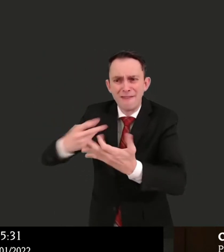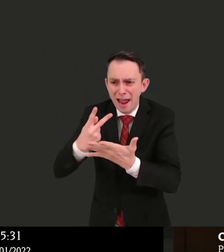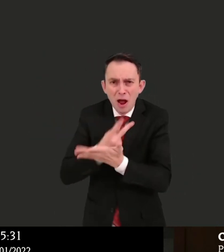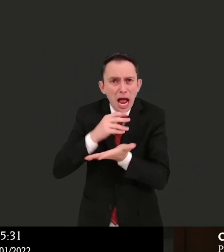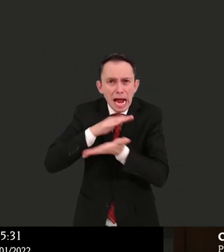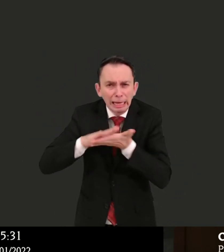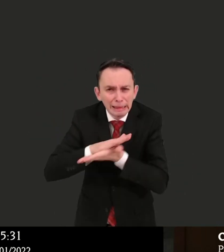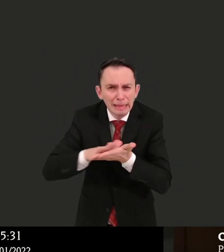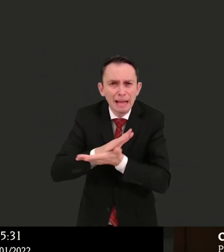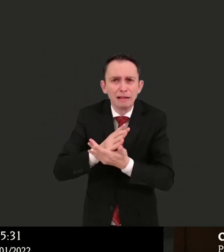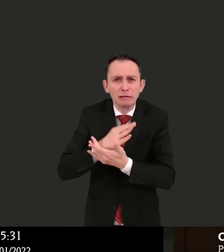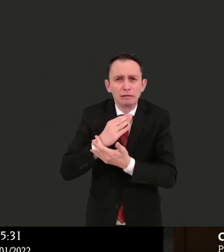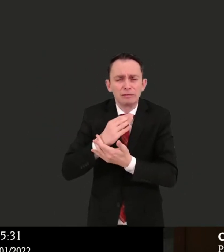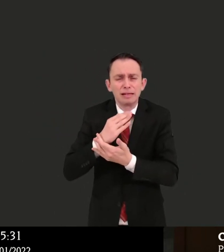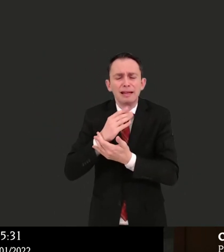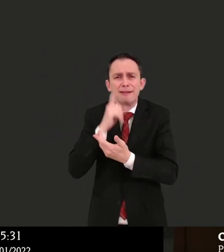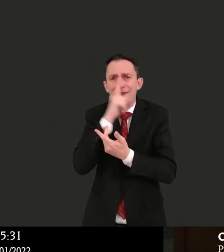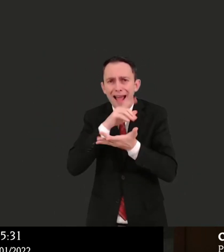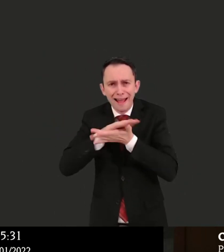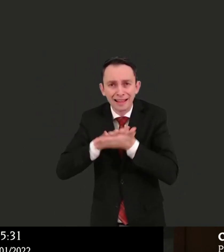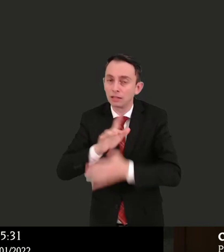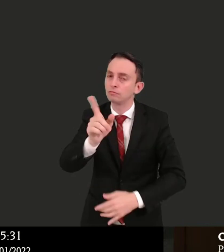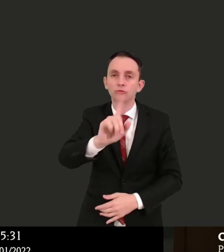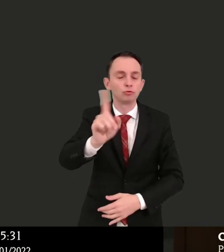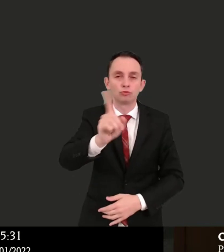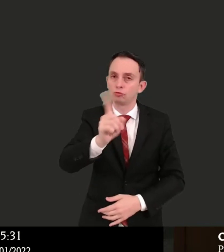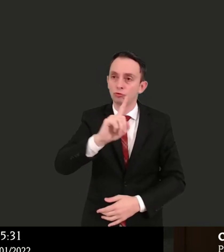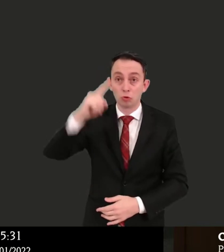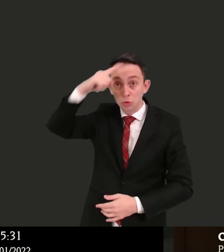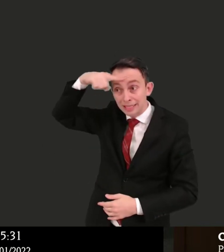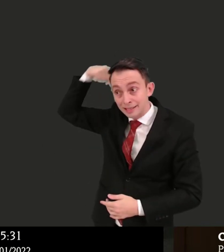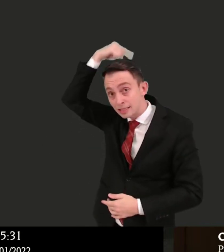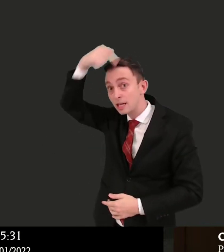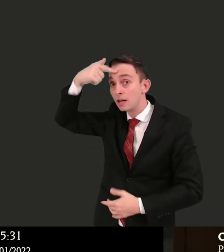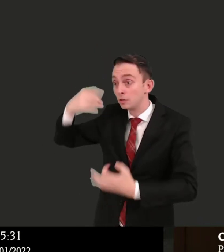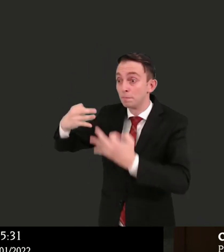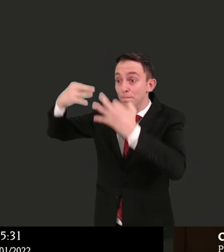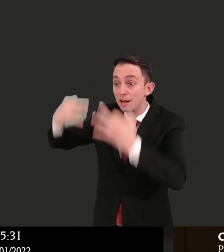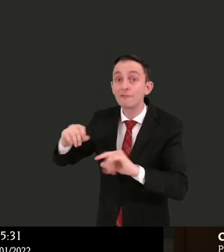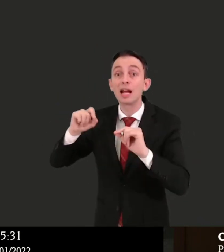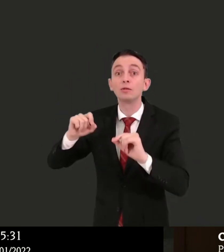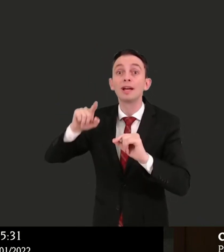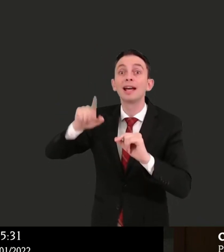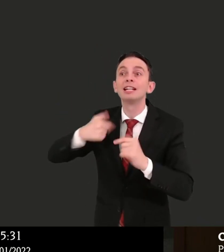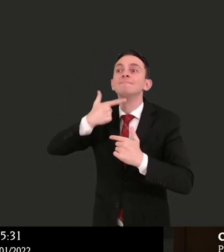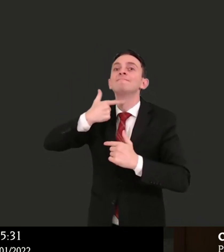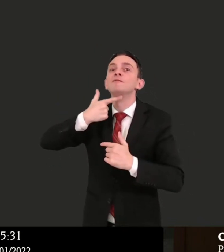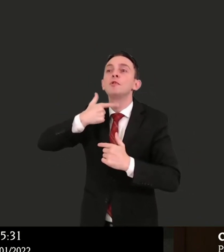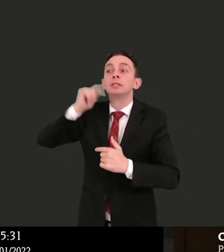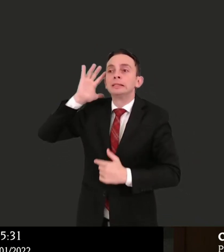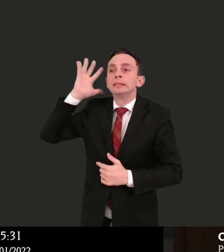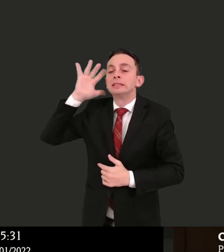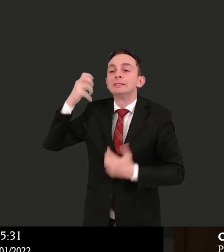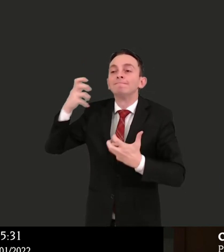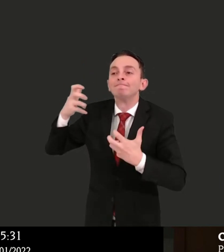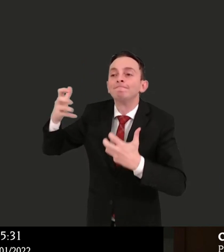proposta de Cristo na vida de todos aqueles que são seus. Nós